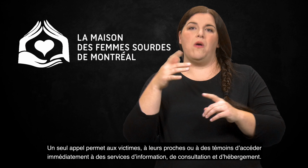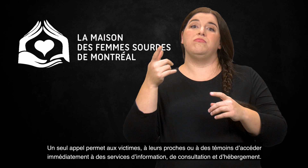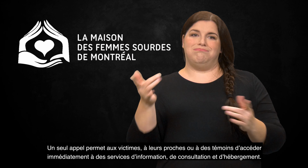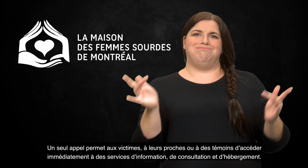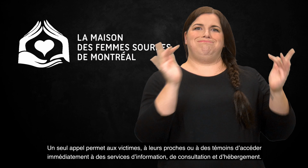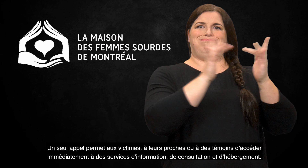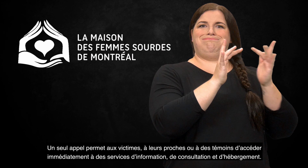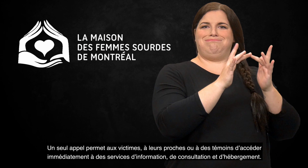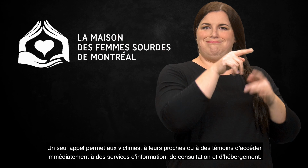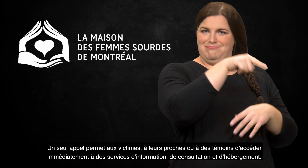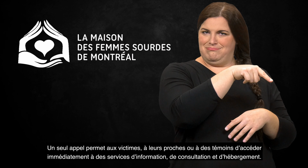et d'hébergement.